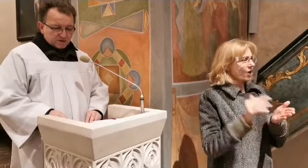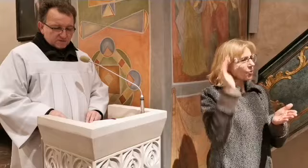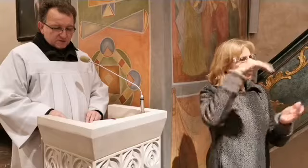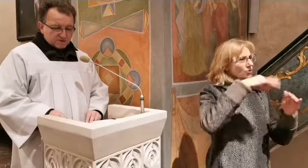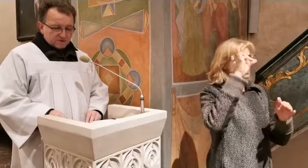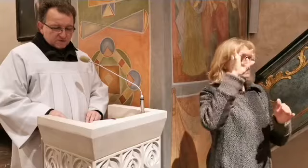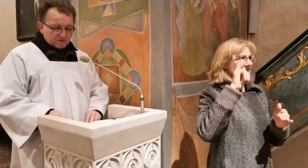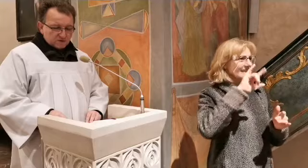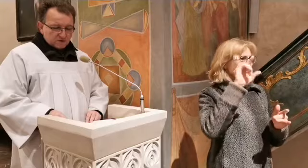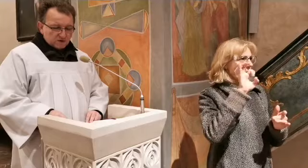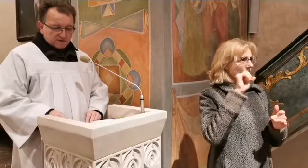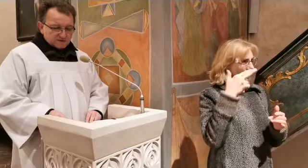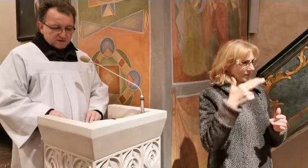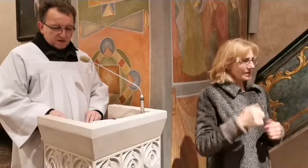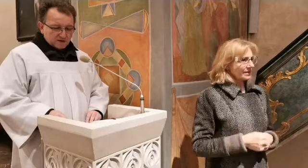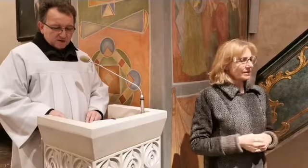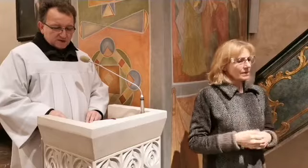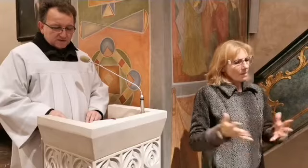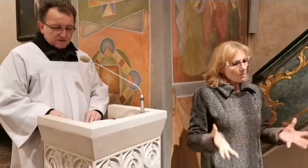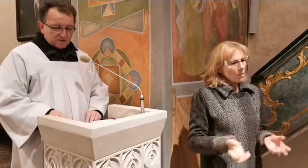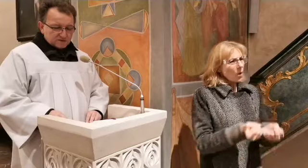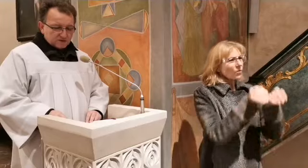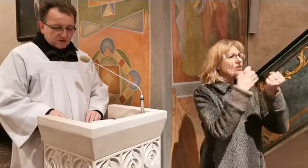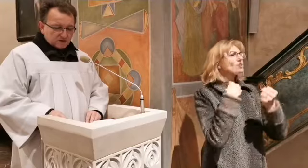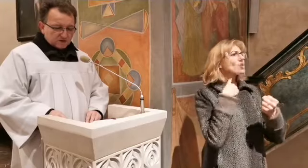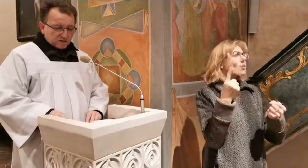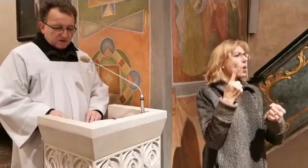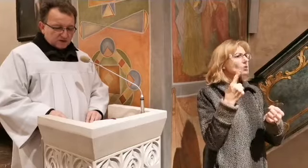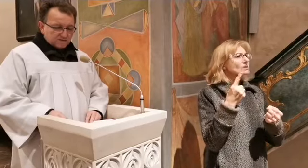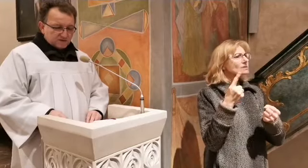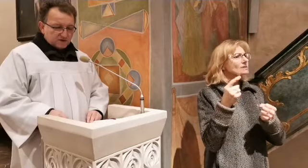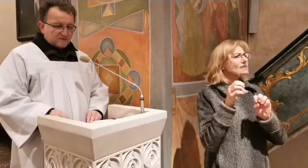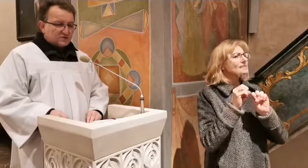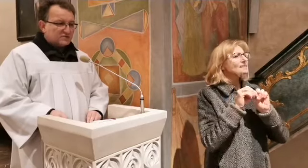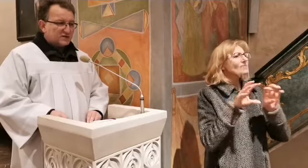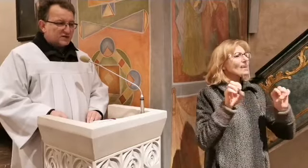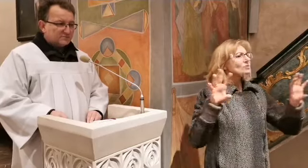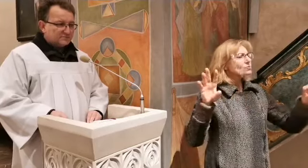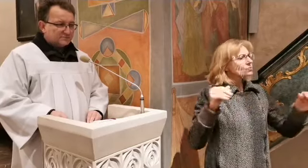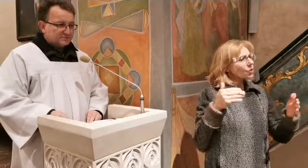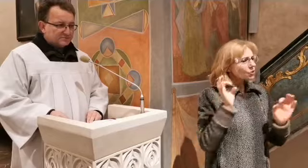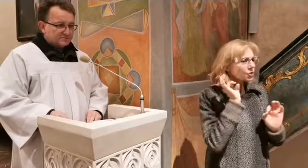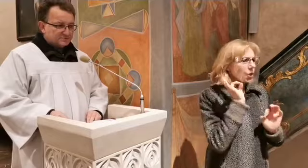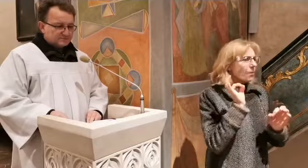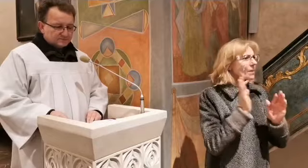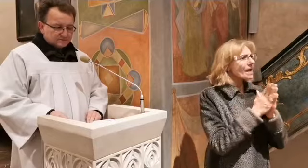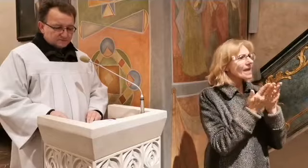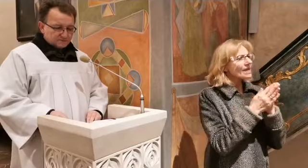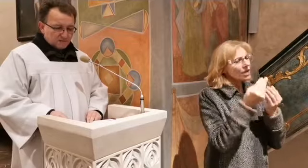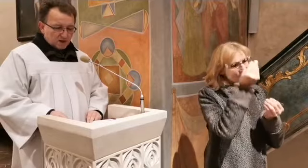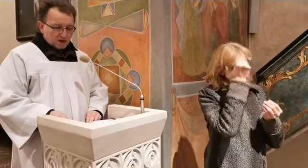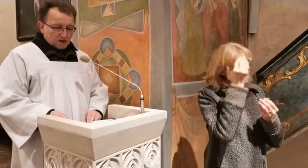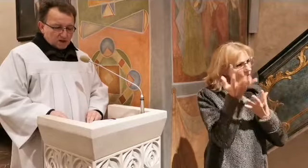Podnieś mocno Twój głos, zwiastunko dobrej nowiny w Jeruzalem.